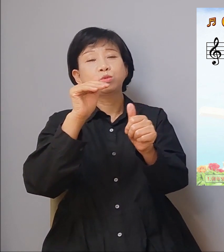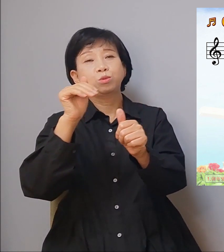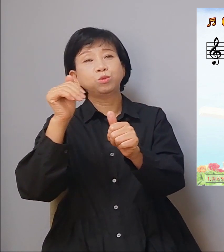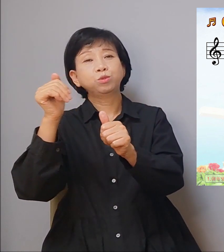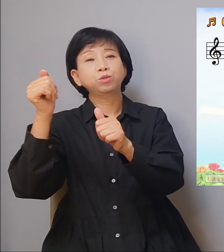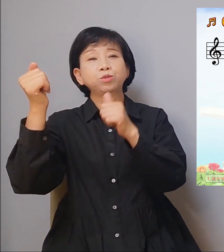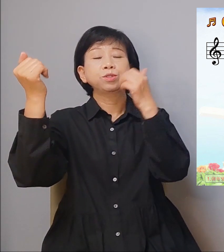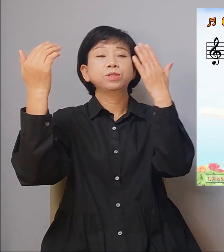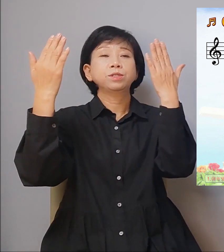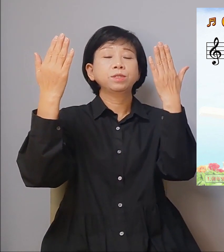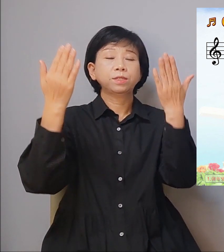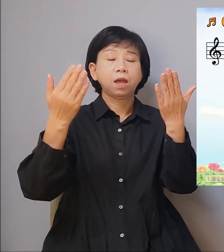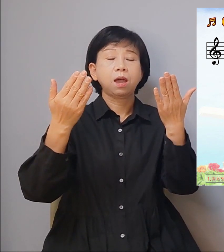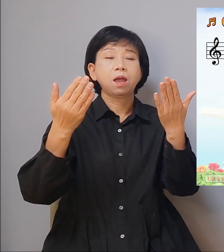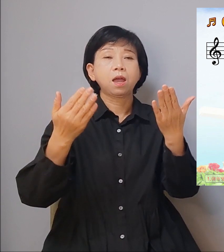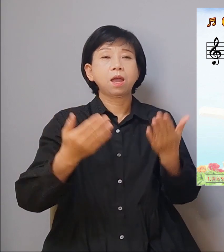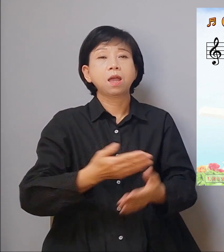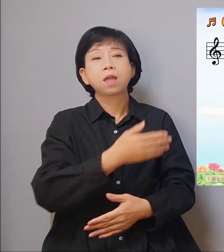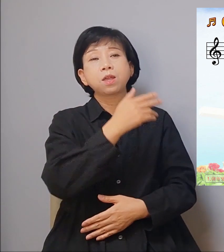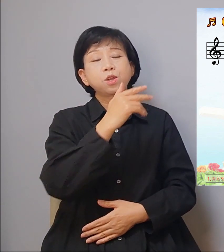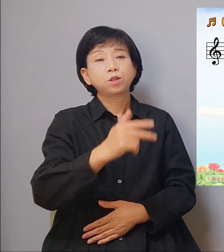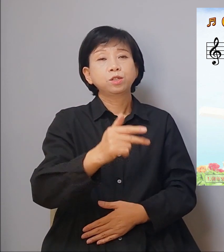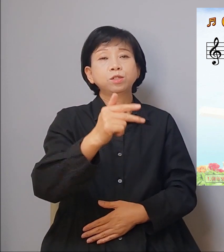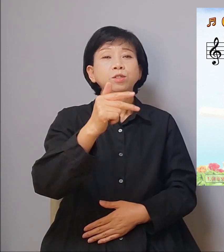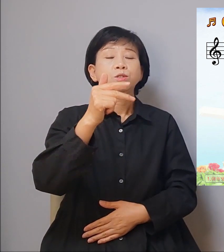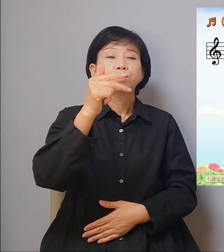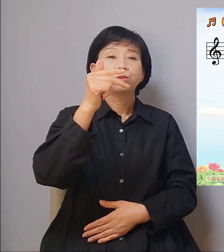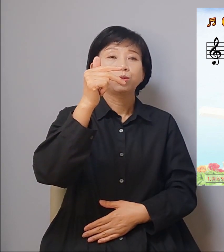지명하여 부르사